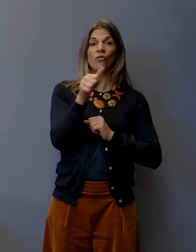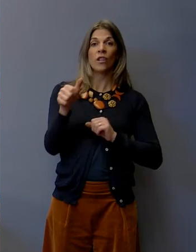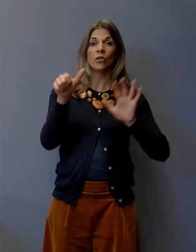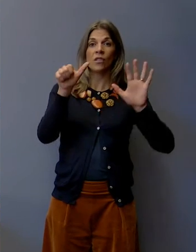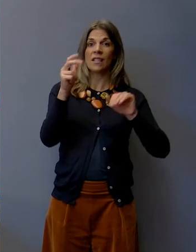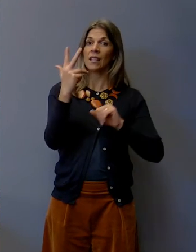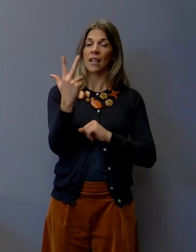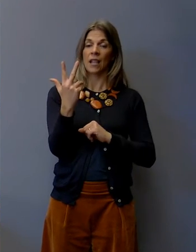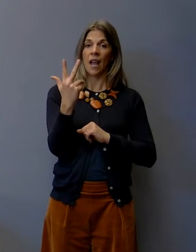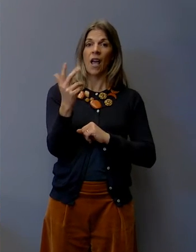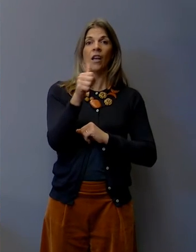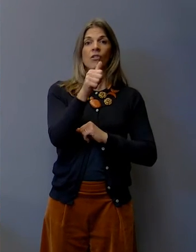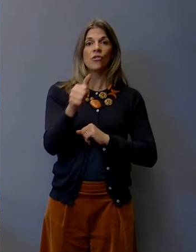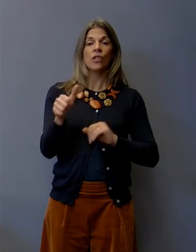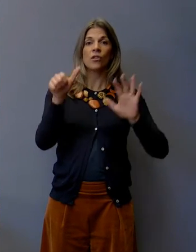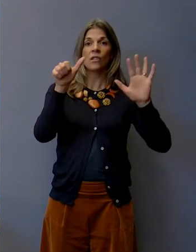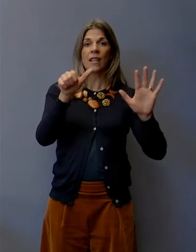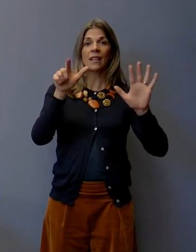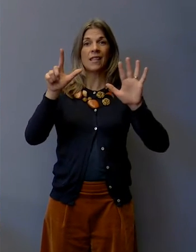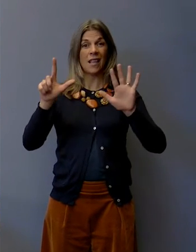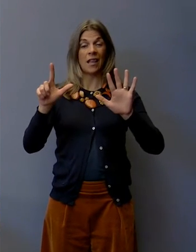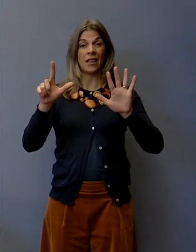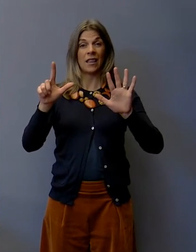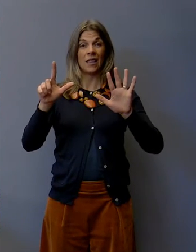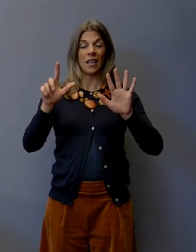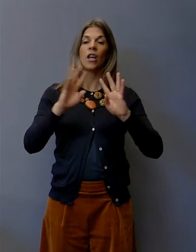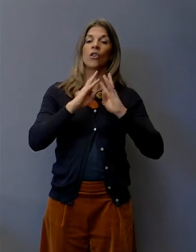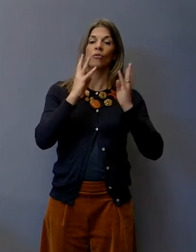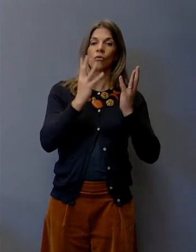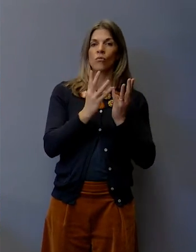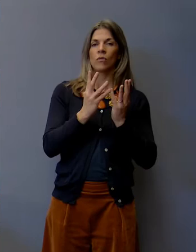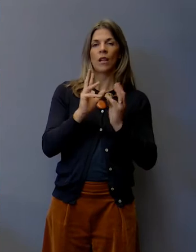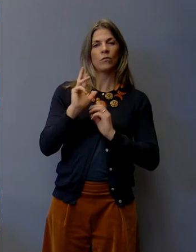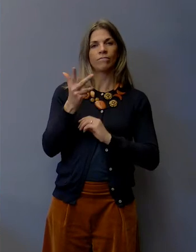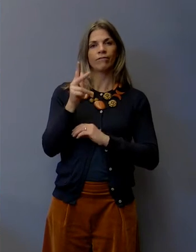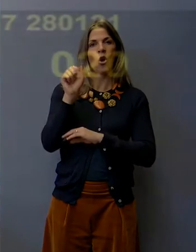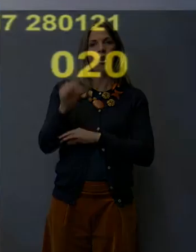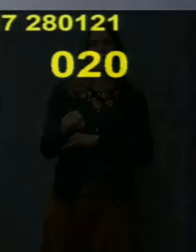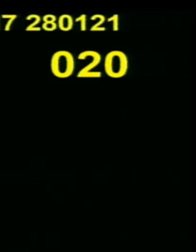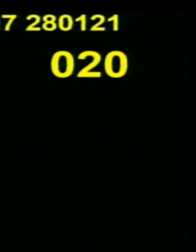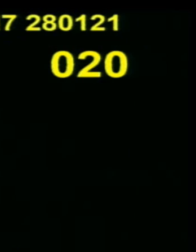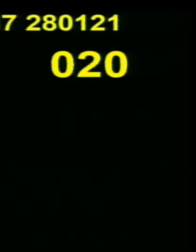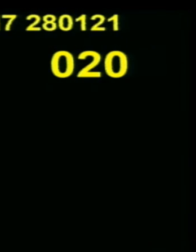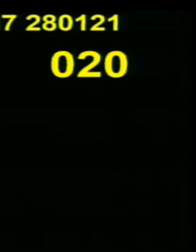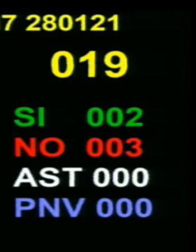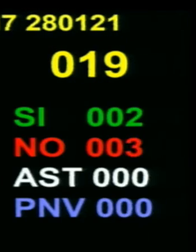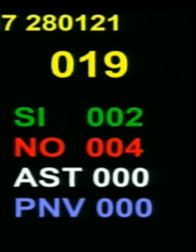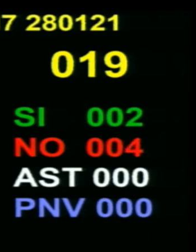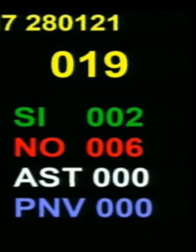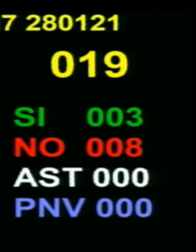e 167 con parere contrario si vota